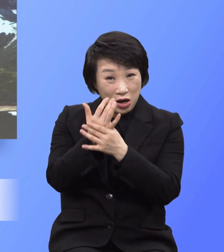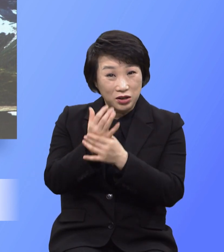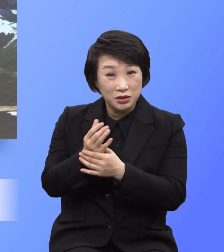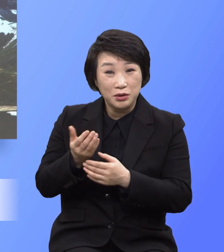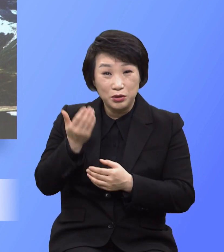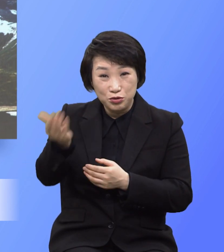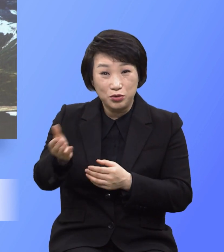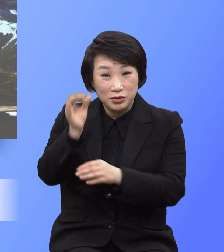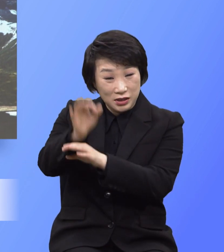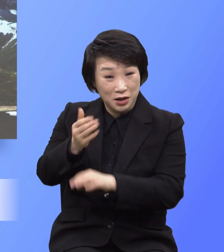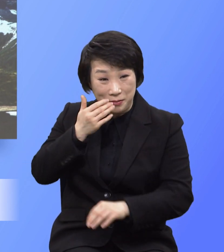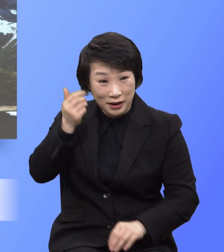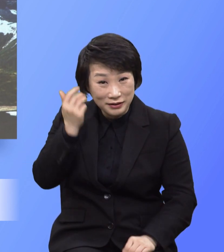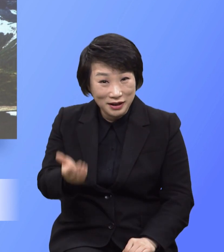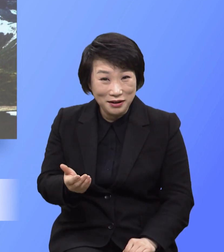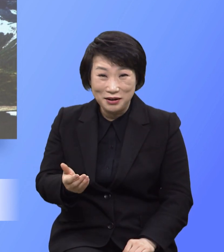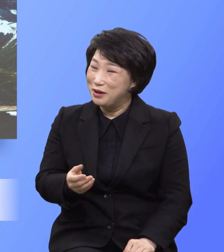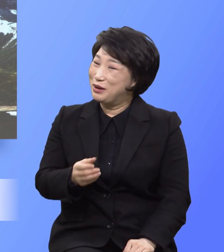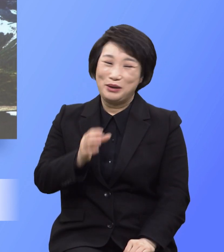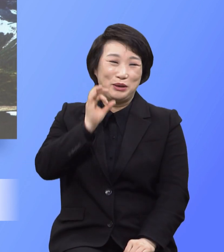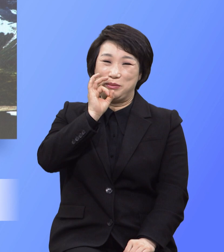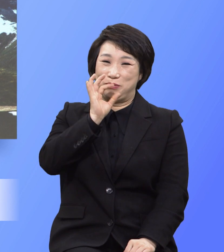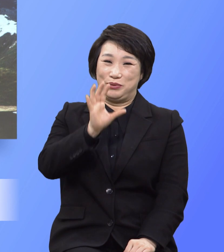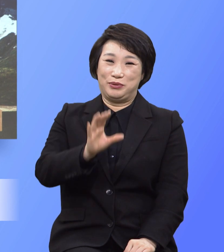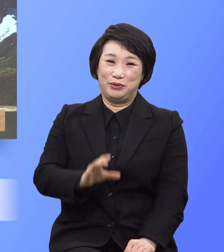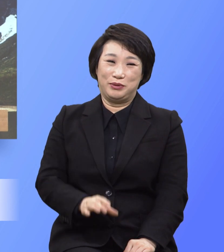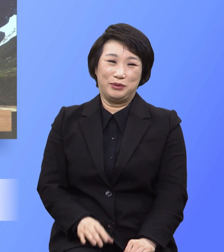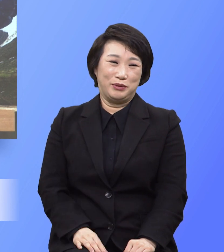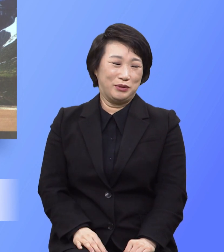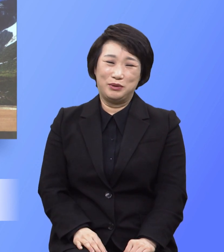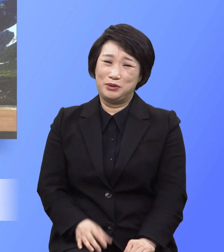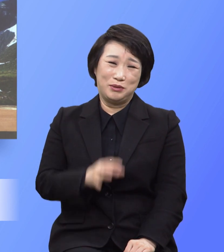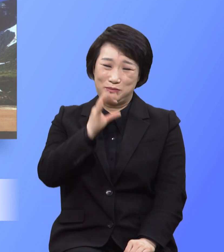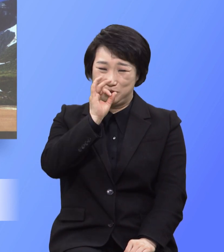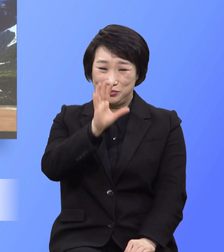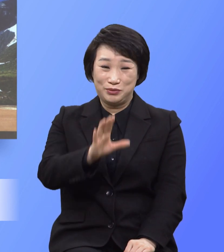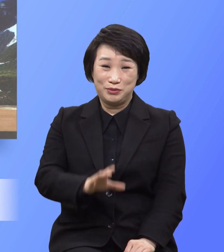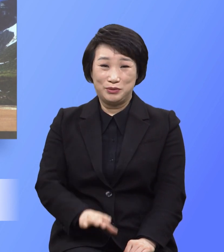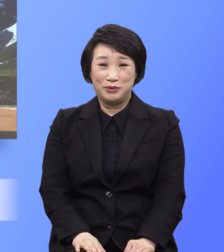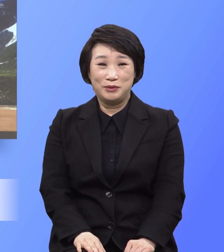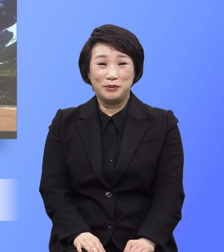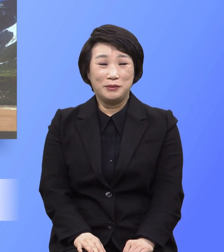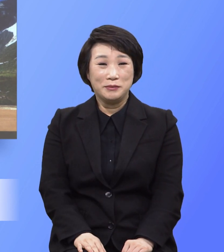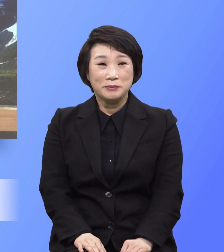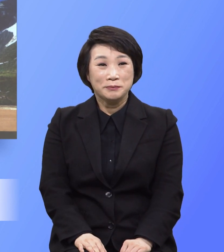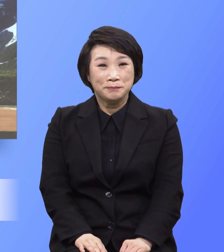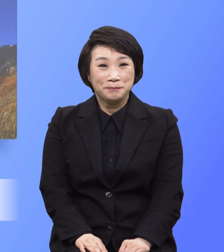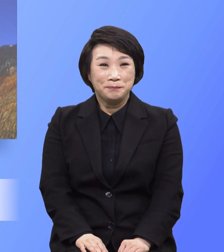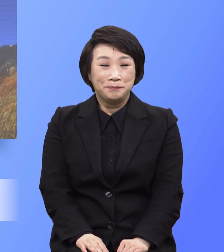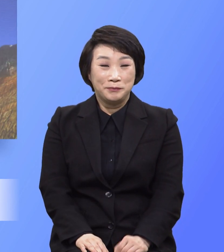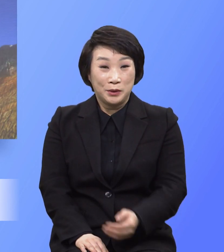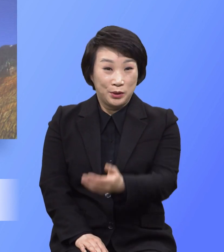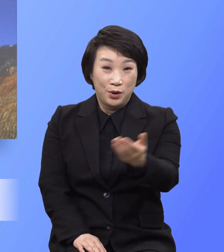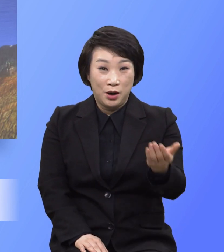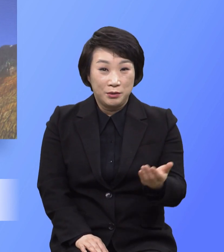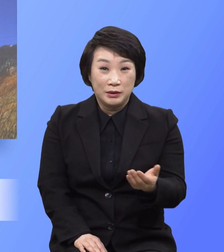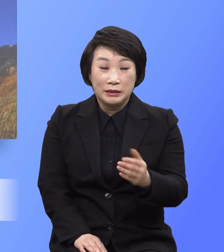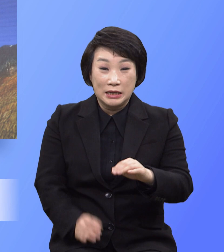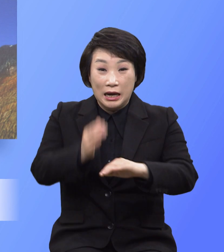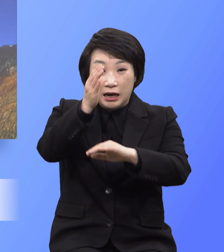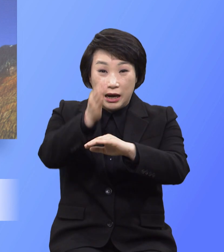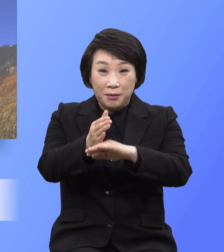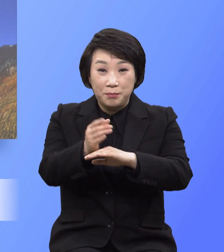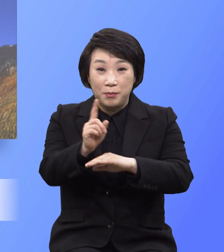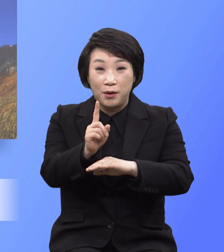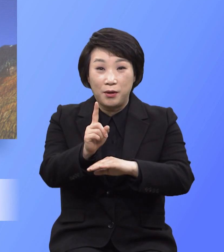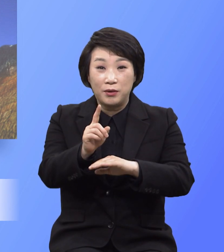돈 주고 살 수 있을까요? 예, 돈 주고 살 수 없어요. 예, 여러분 감사라는